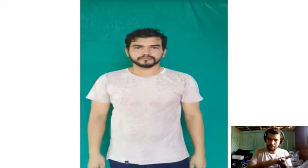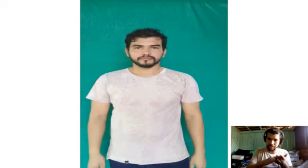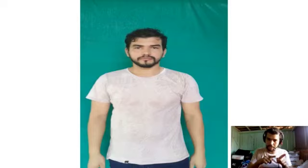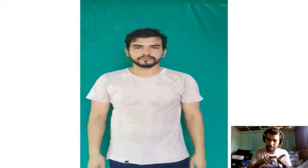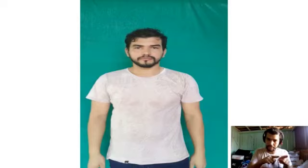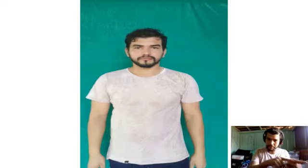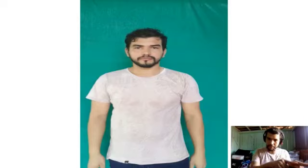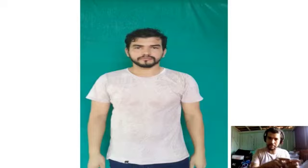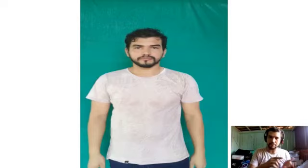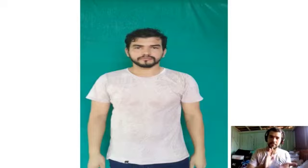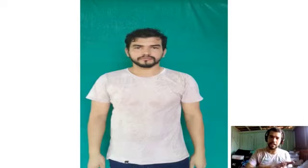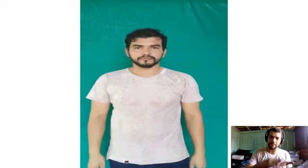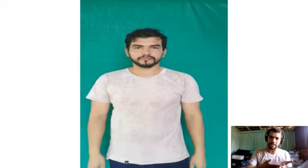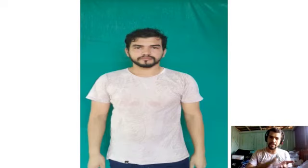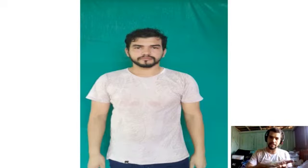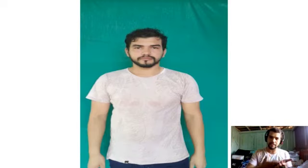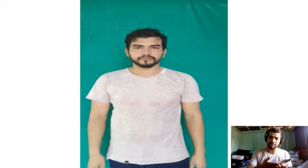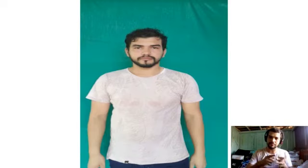interpretação simultânea.